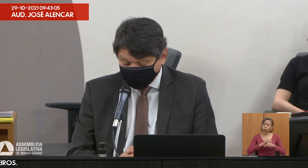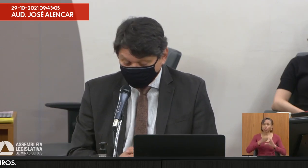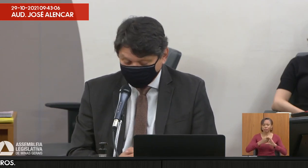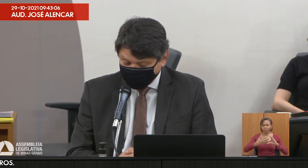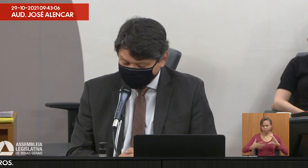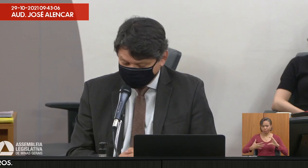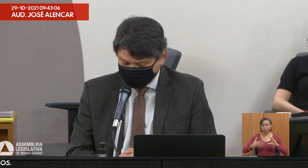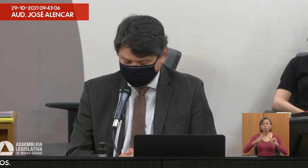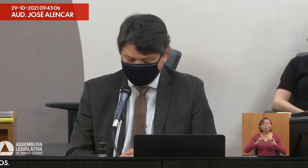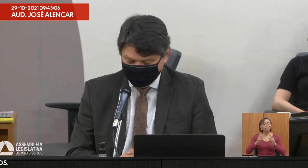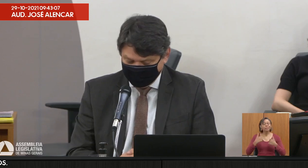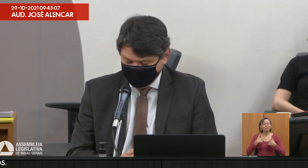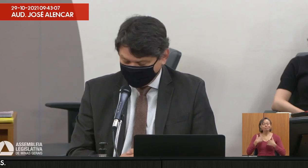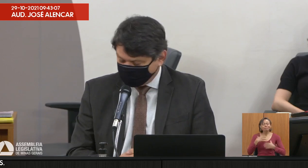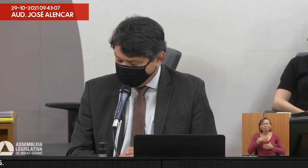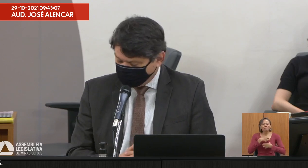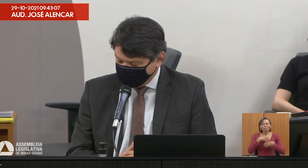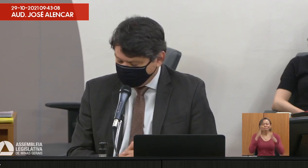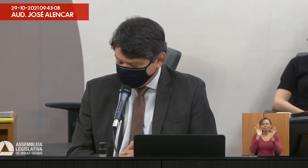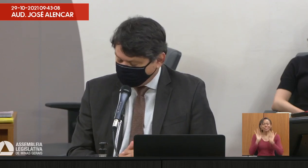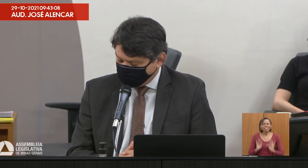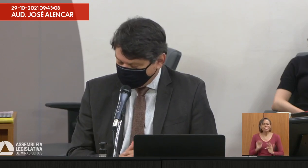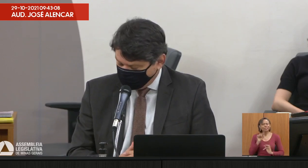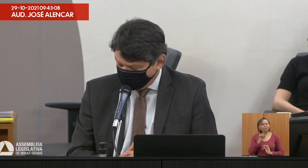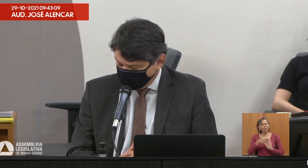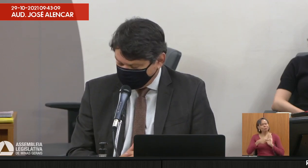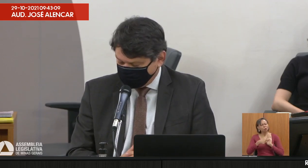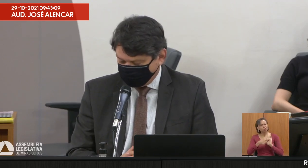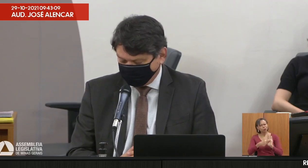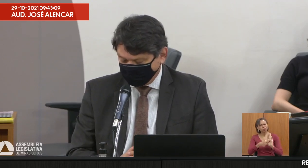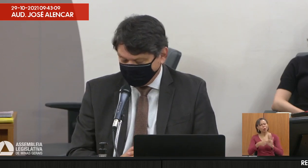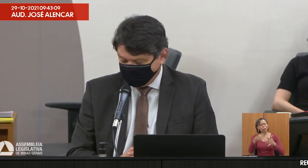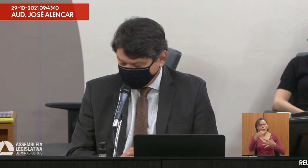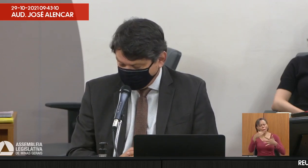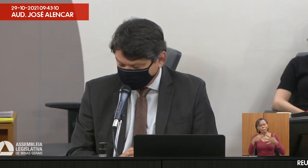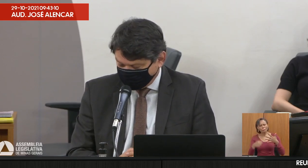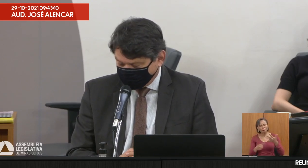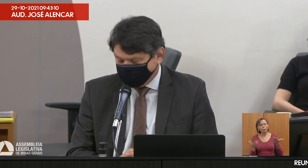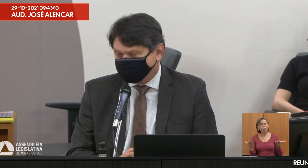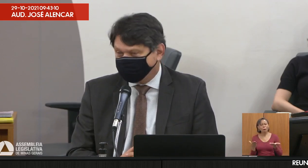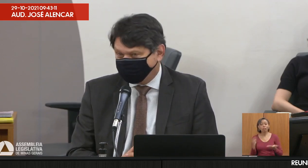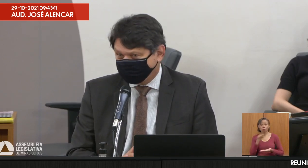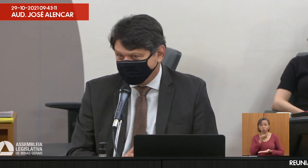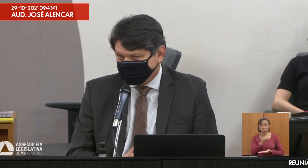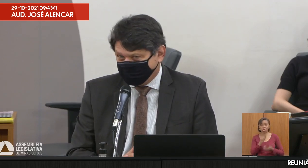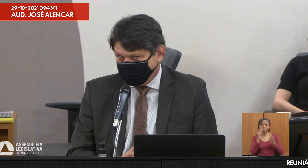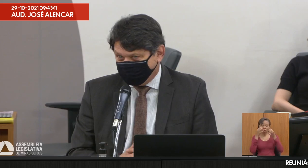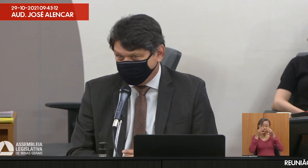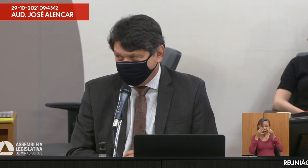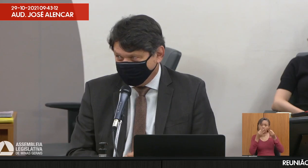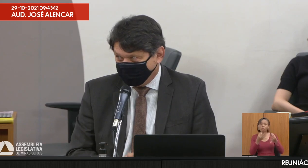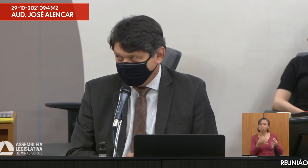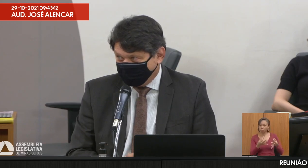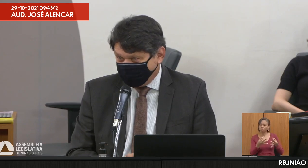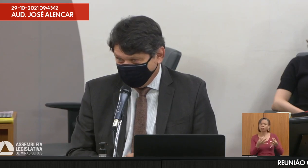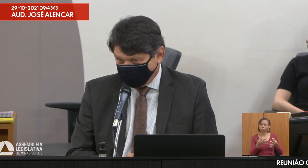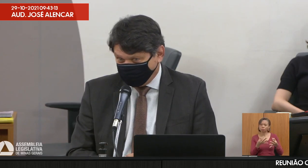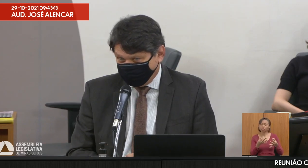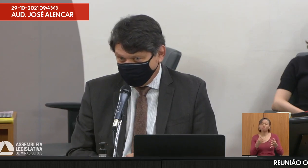muito feliz com o que você apresentou aqui hoje. Você está atenta. Lembro que a última vez que